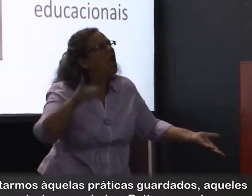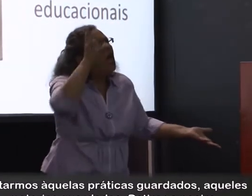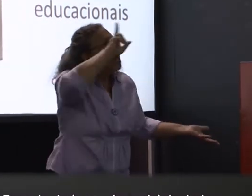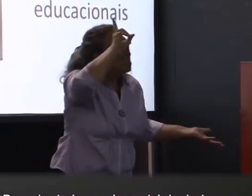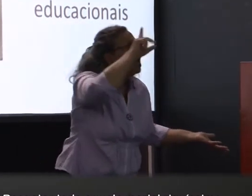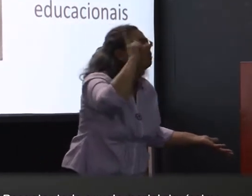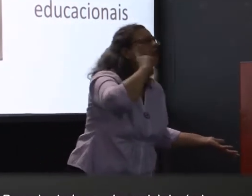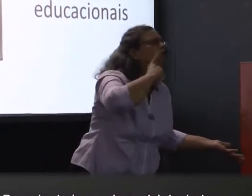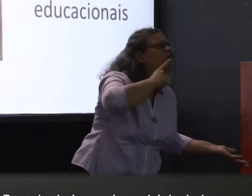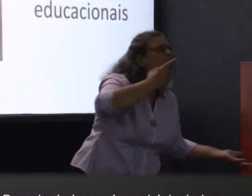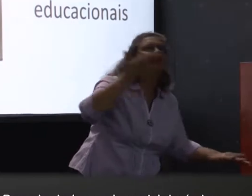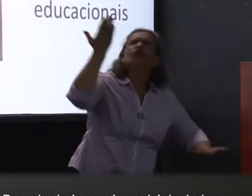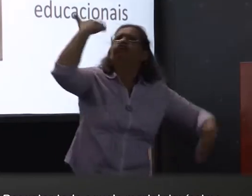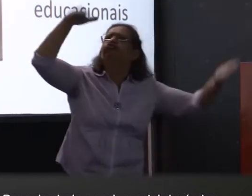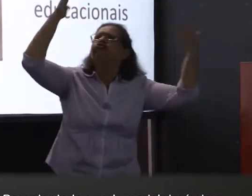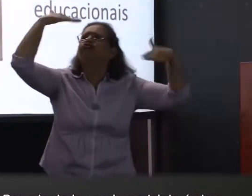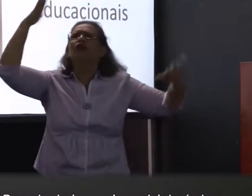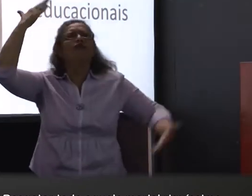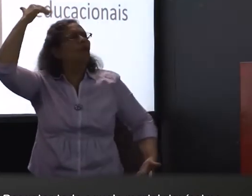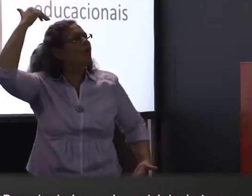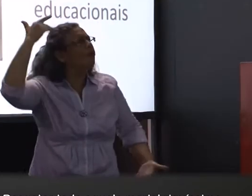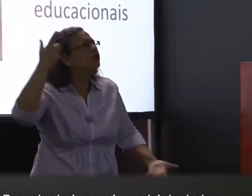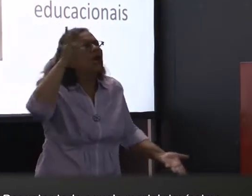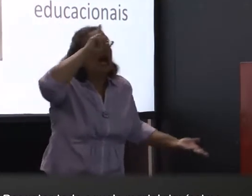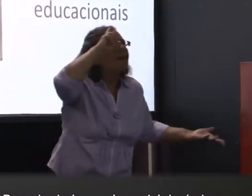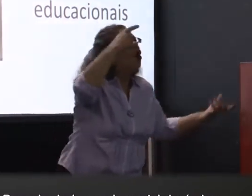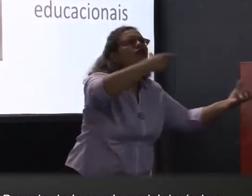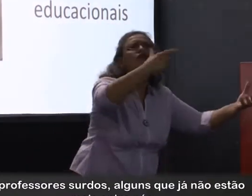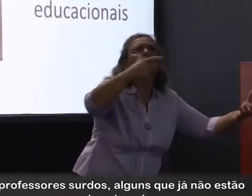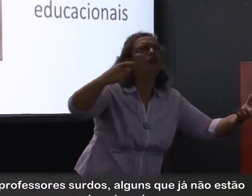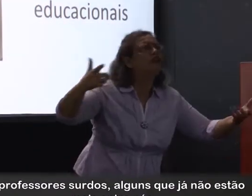poeira, resgatar todo aquele material riquíssimo, né, de